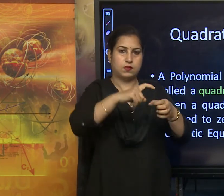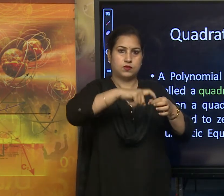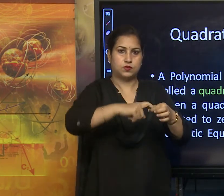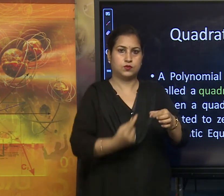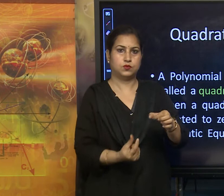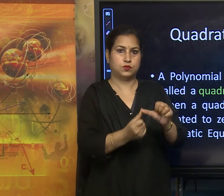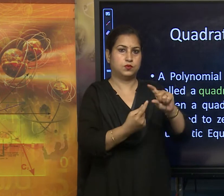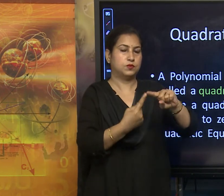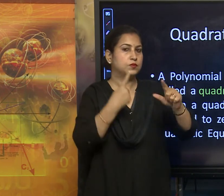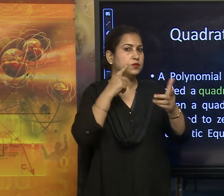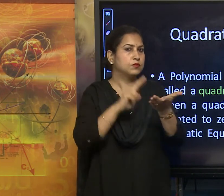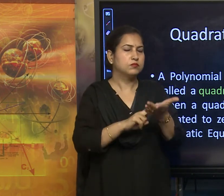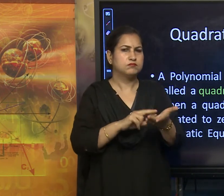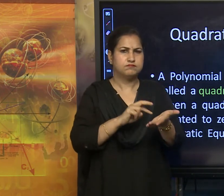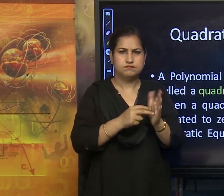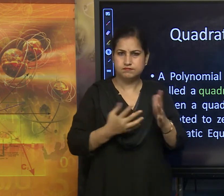ये क्या होता है।